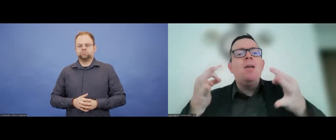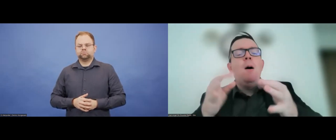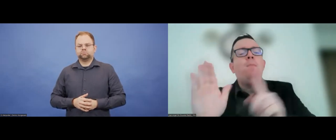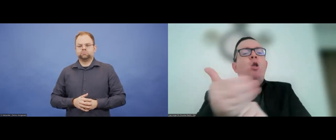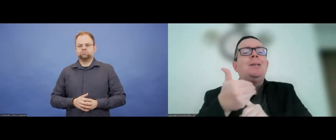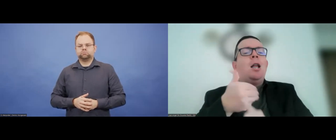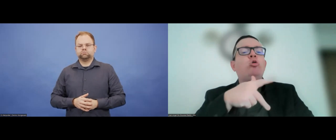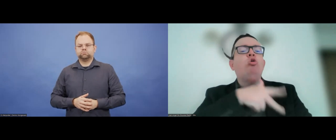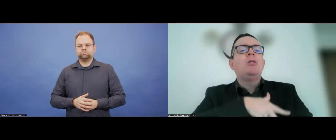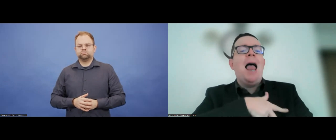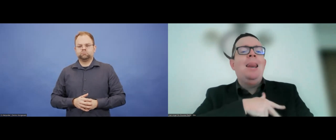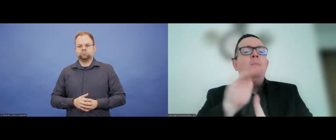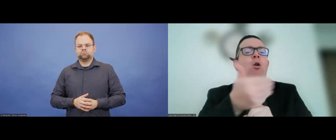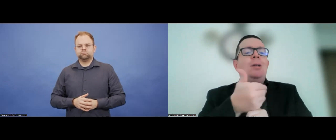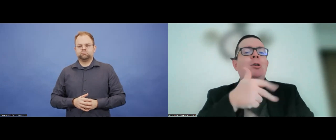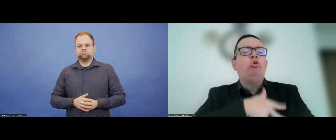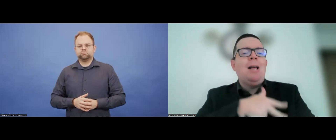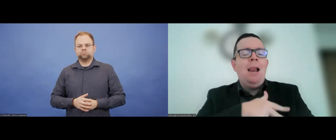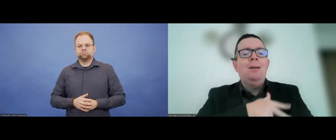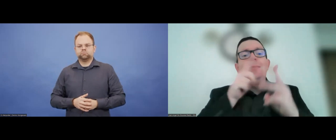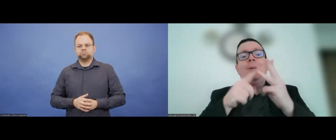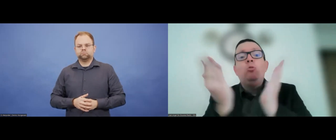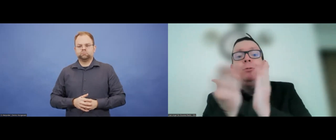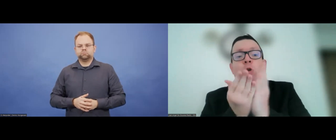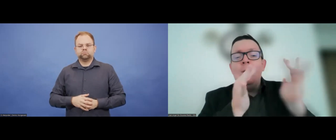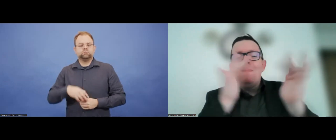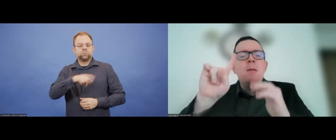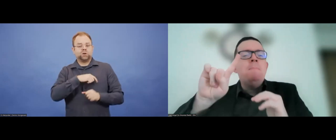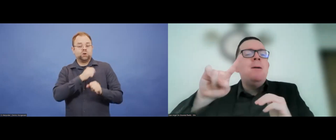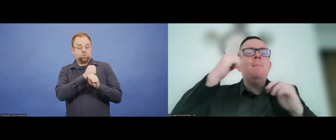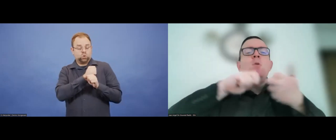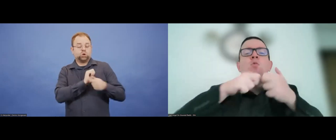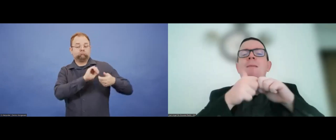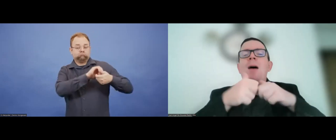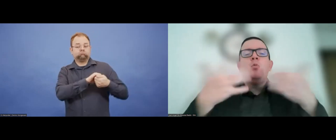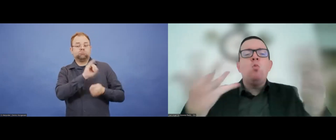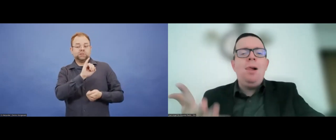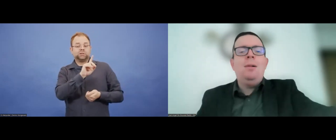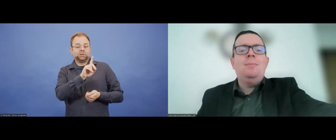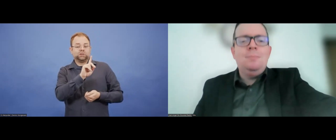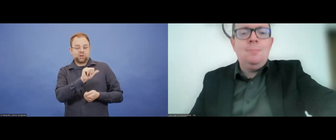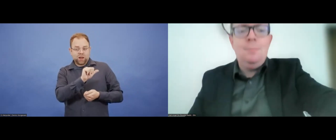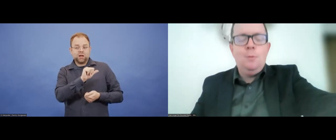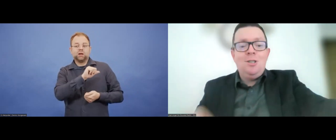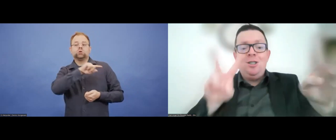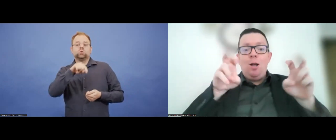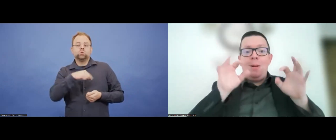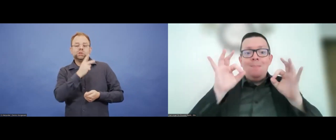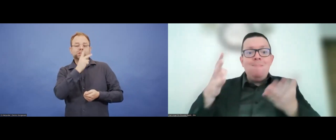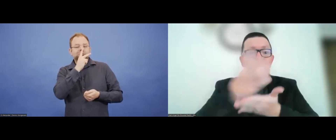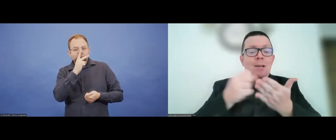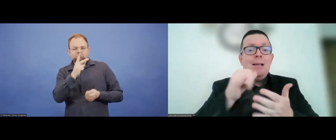se presentan frente a salud, frente a protección social, frente a educación y muchas